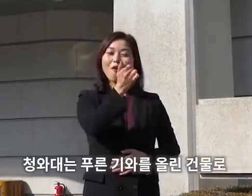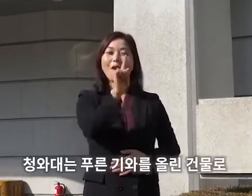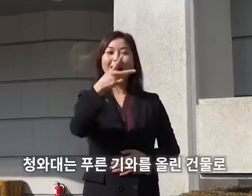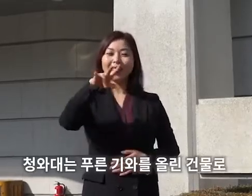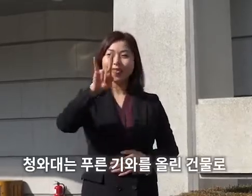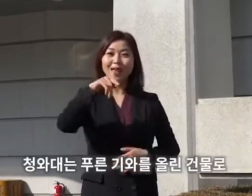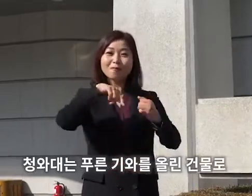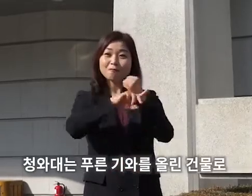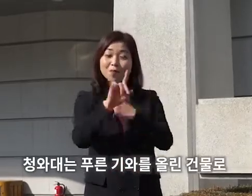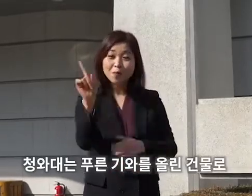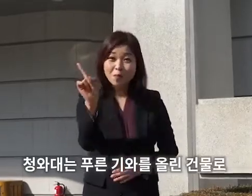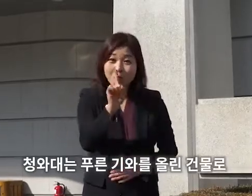수어로 소개한다.